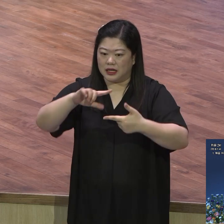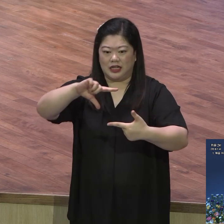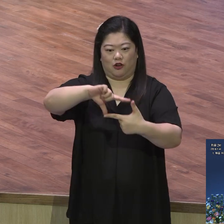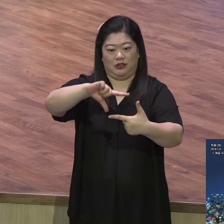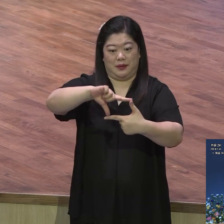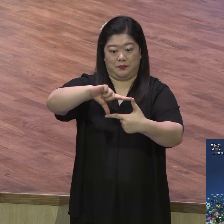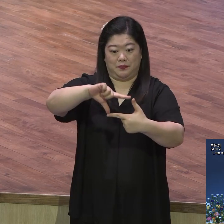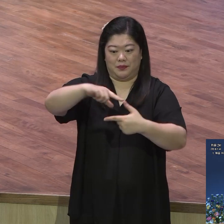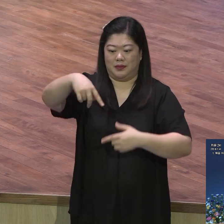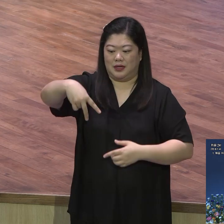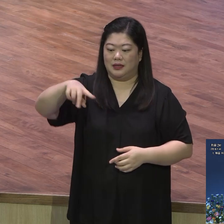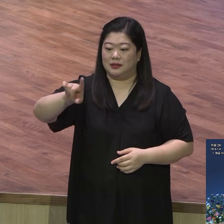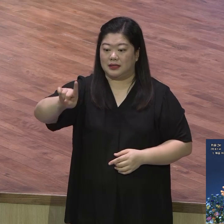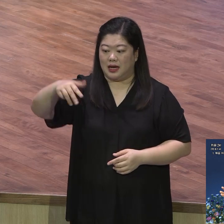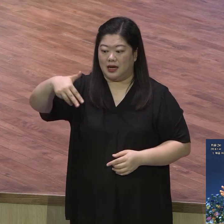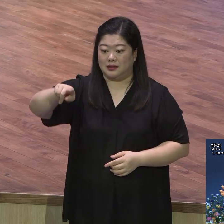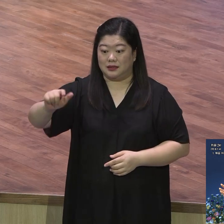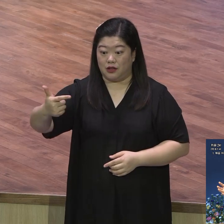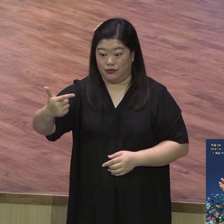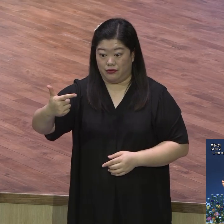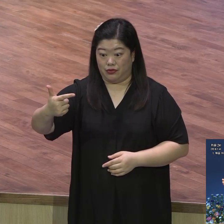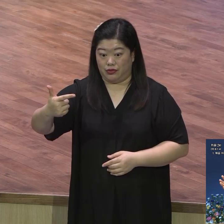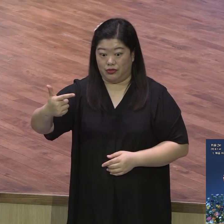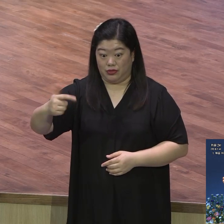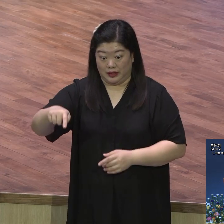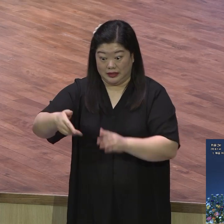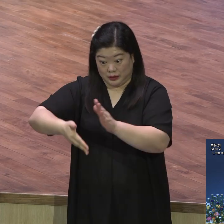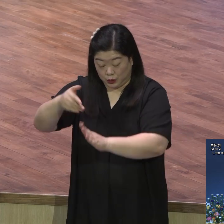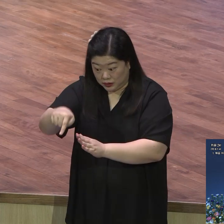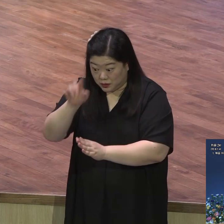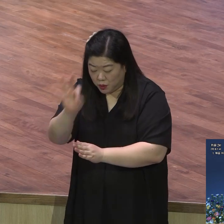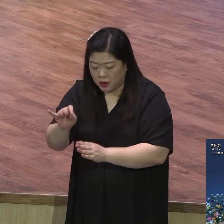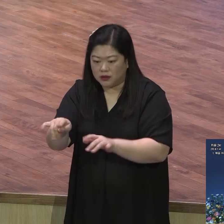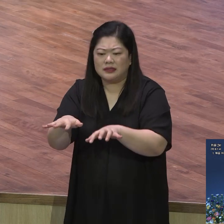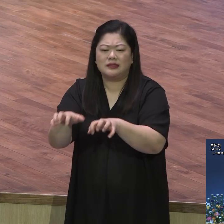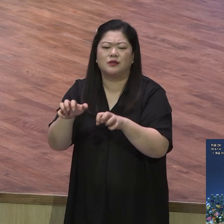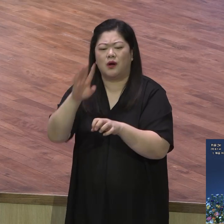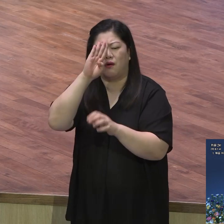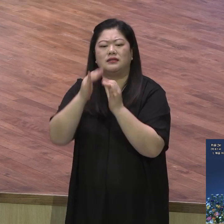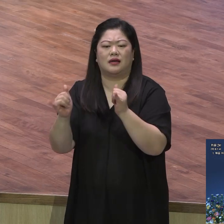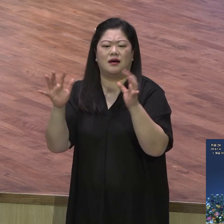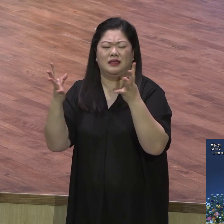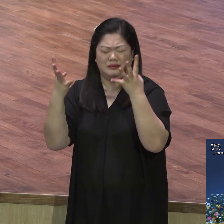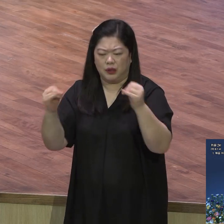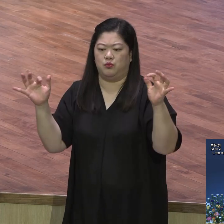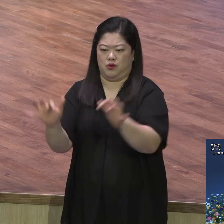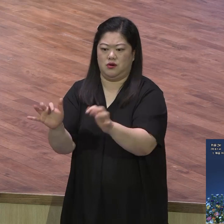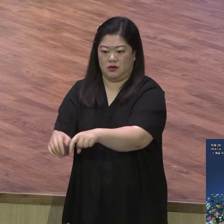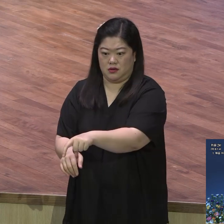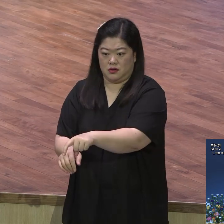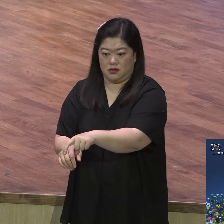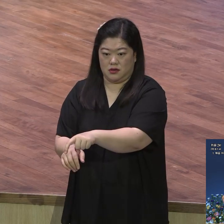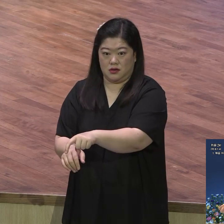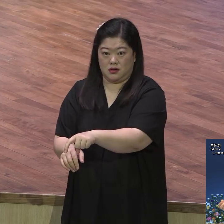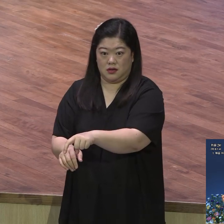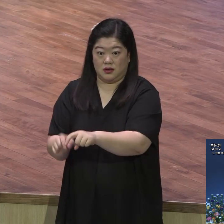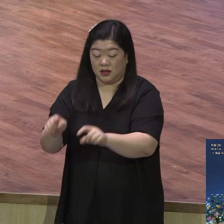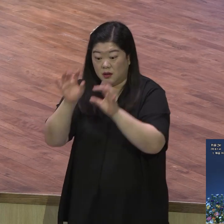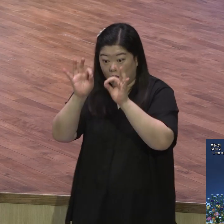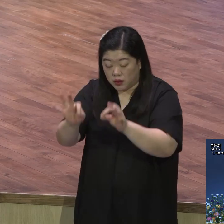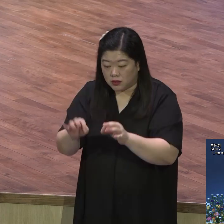사천 쪽에 나환자들만 모여있어요. 나환자들만 갔는데 전부 나환자입니다. 나환자 돼지도